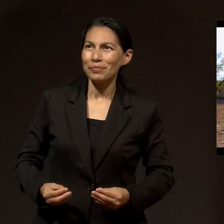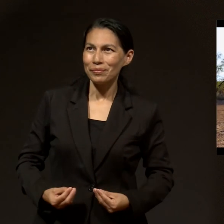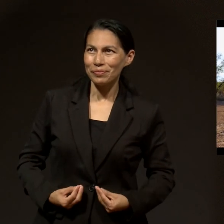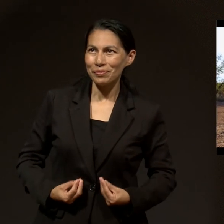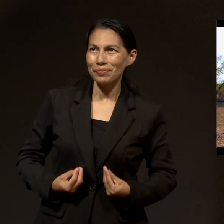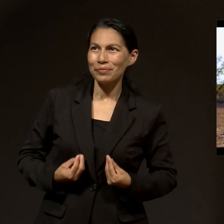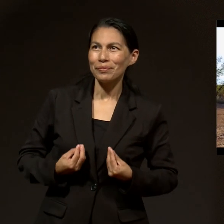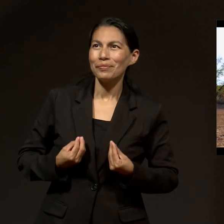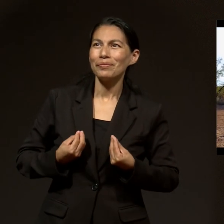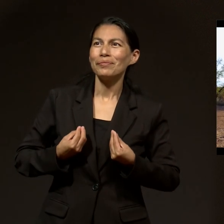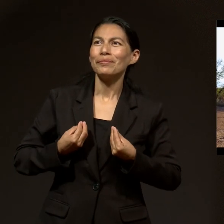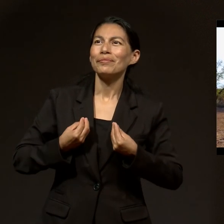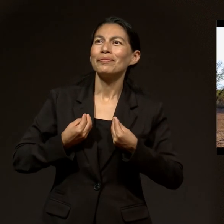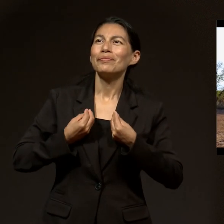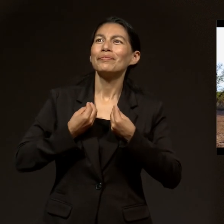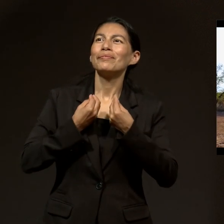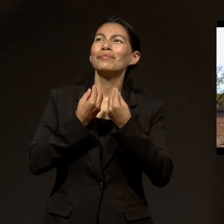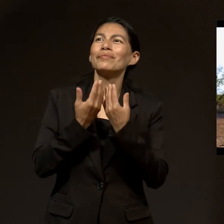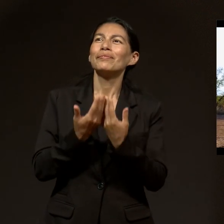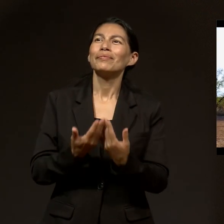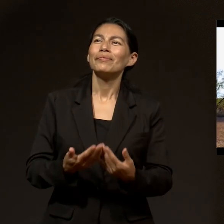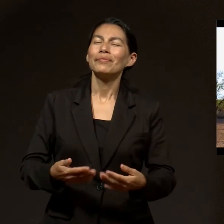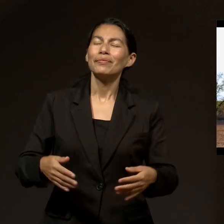de la luz